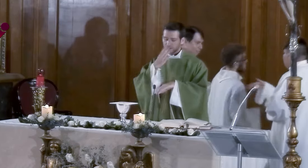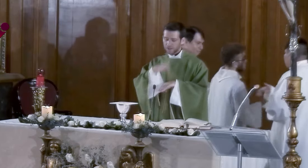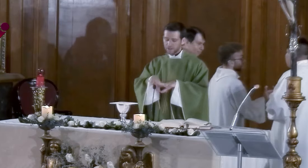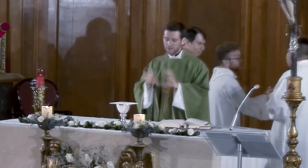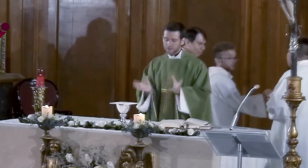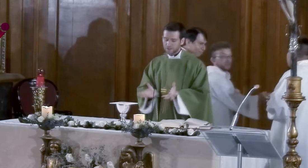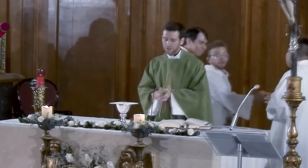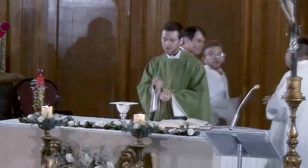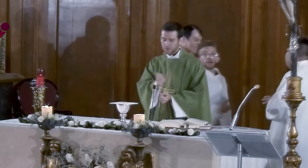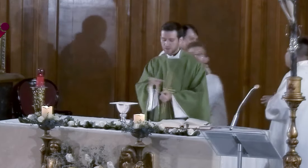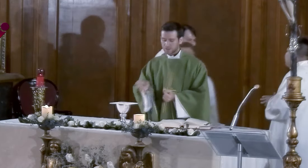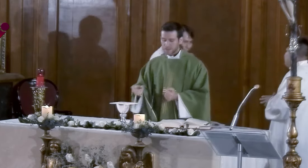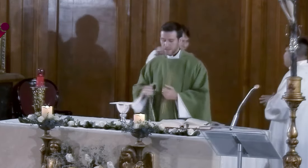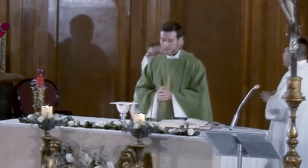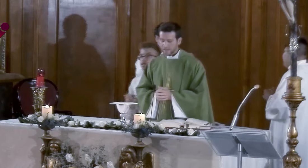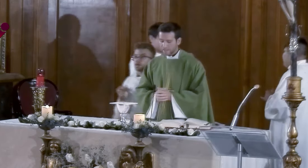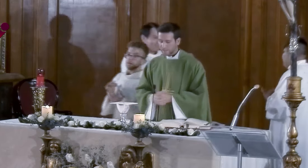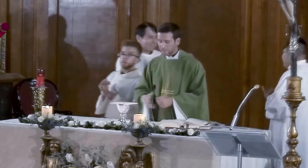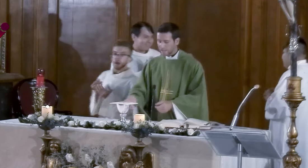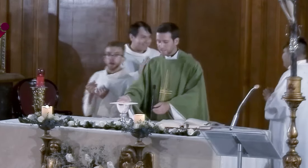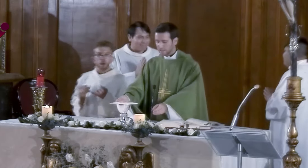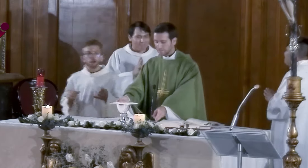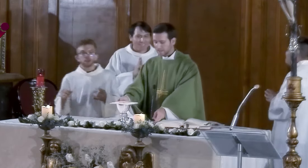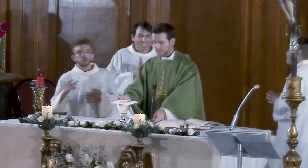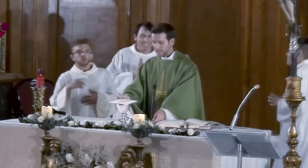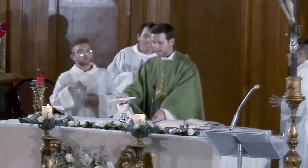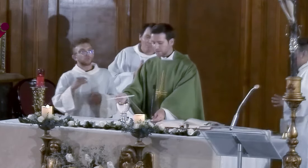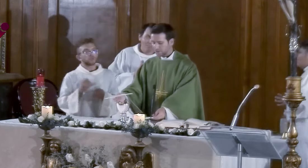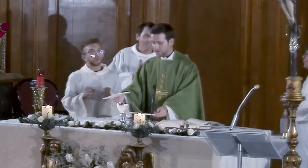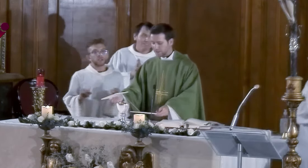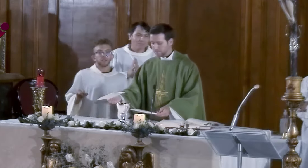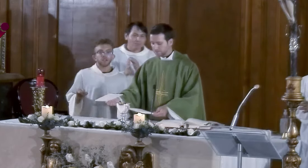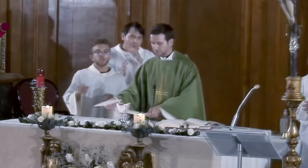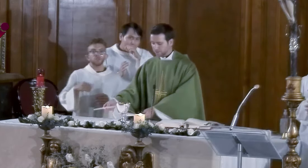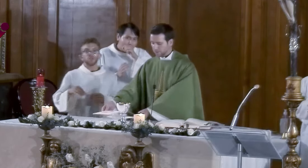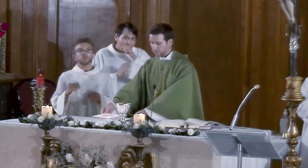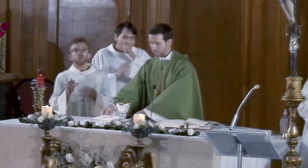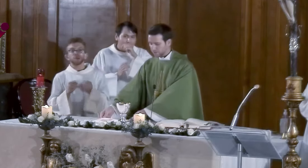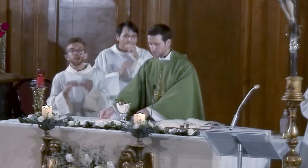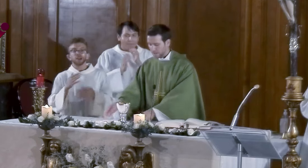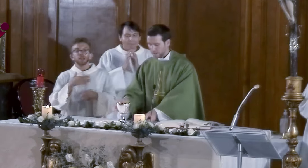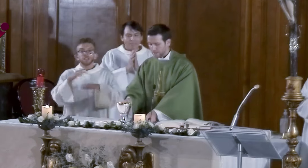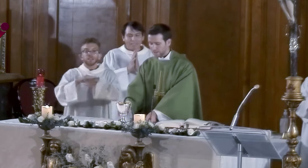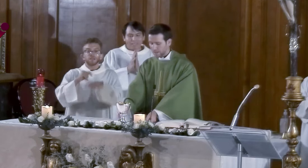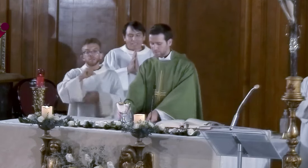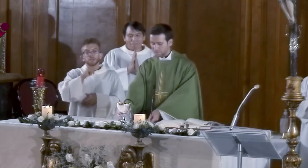Cordero de Dios, que quitas el pecado del mundo,